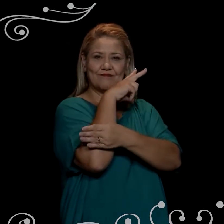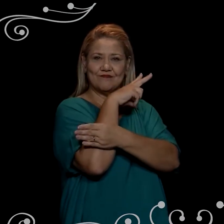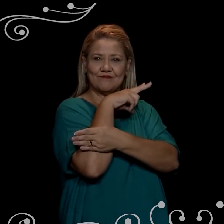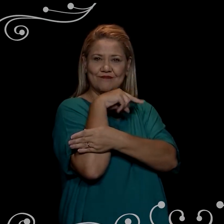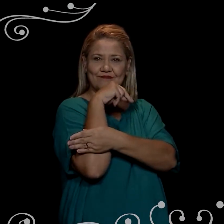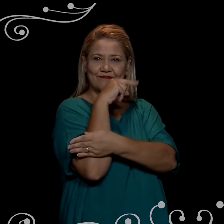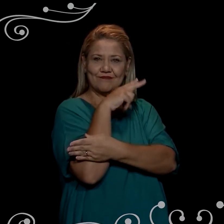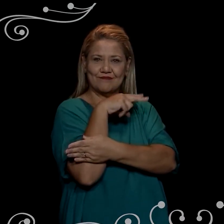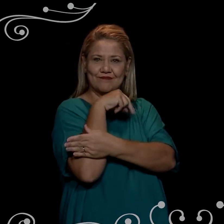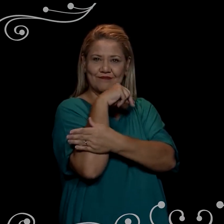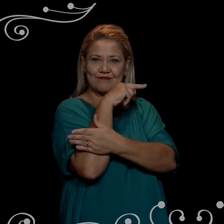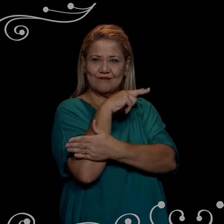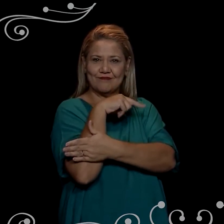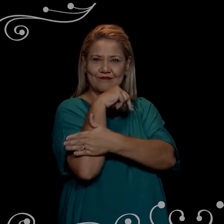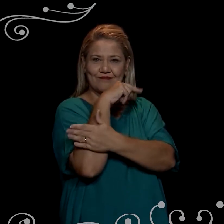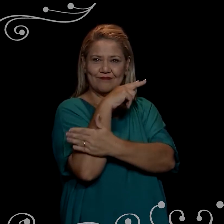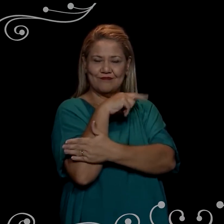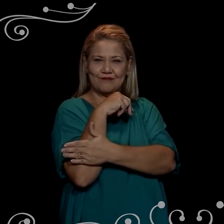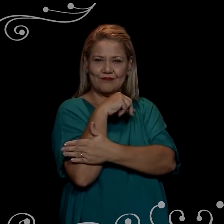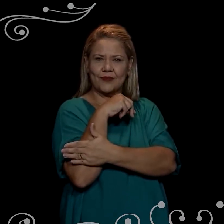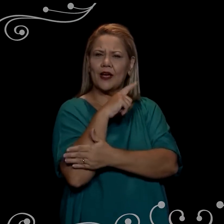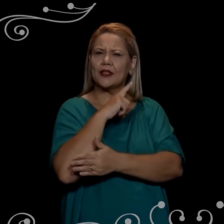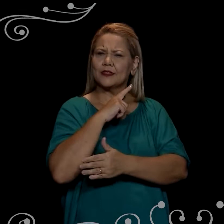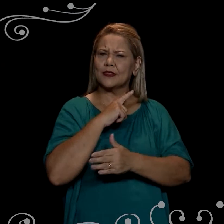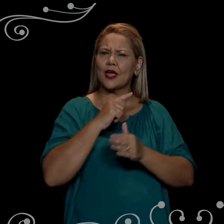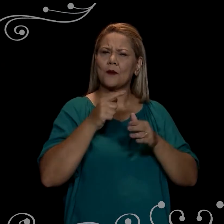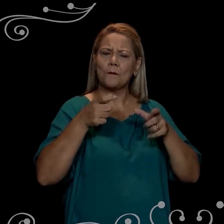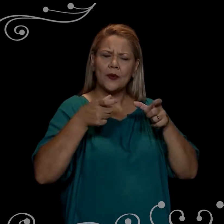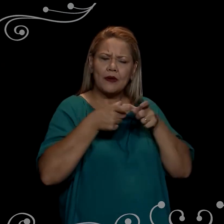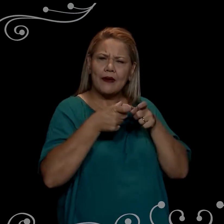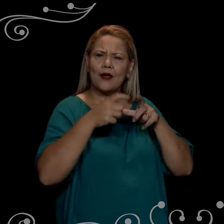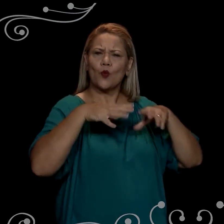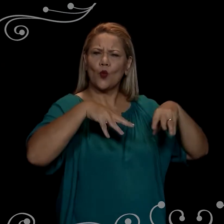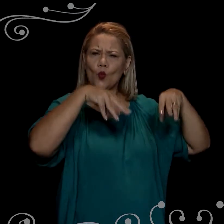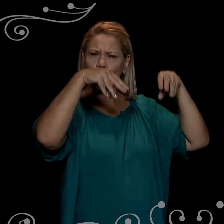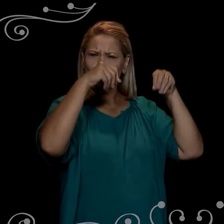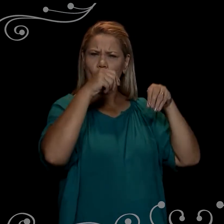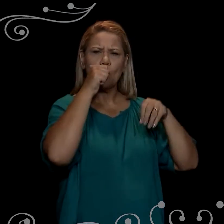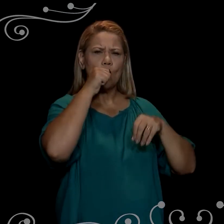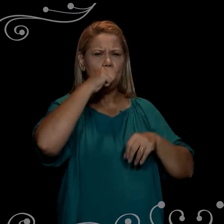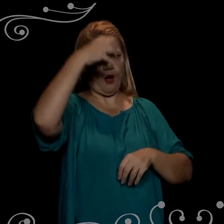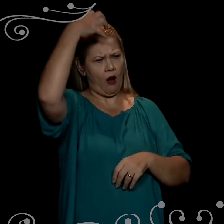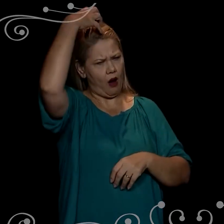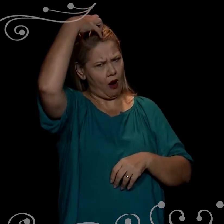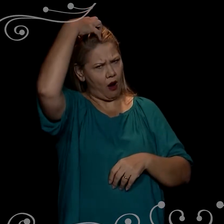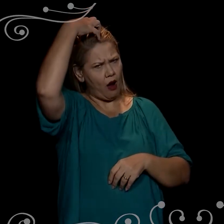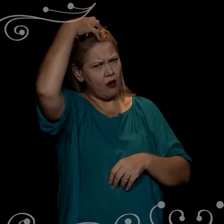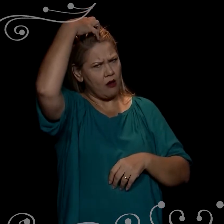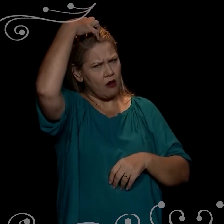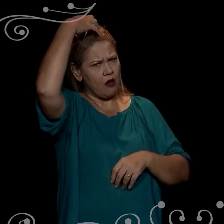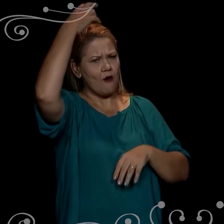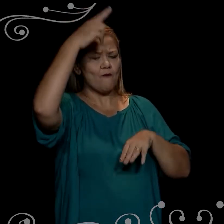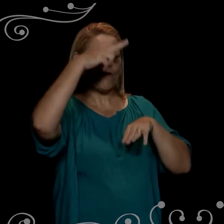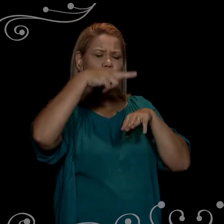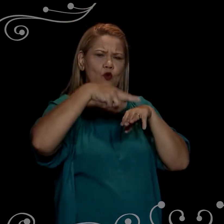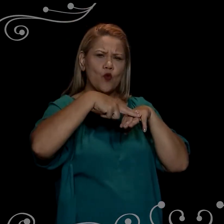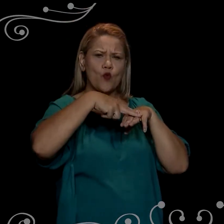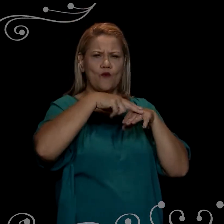Em um pequeno reino, vivia uma rainha viúva com sua única filha, uma jovem